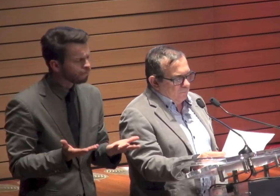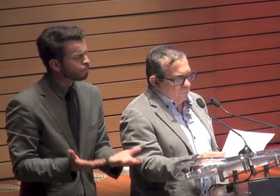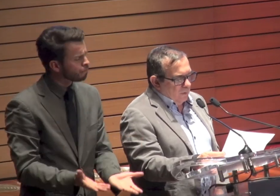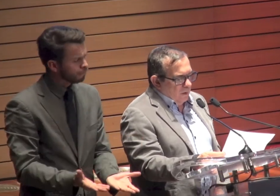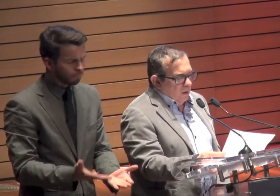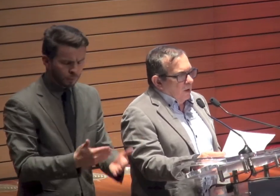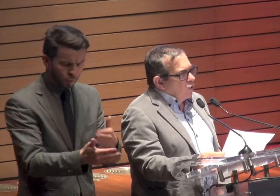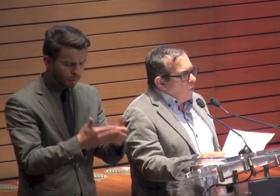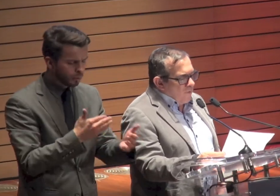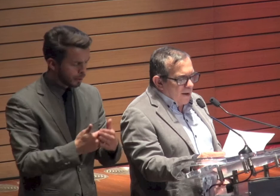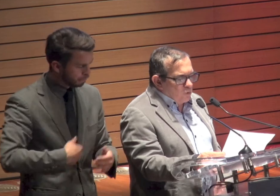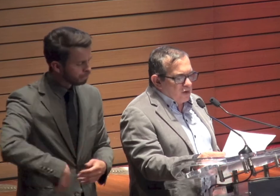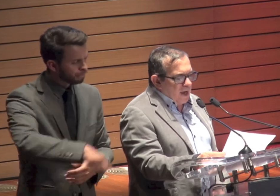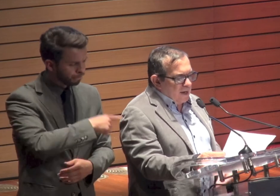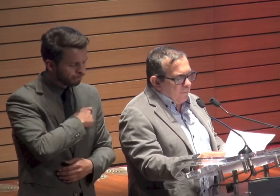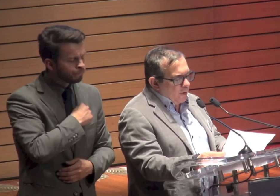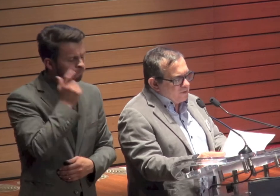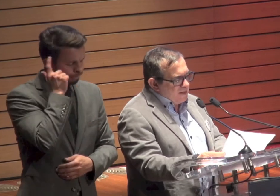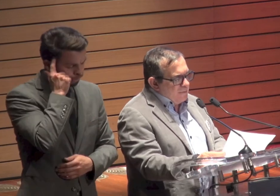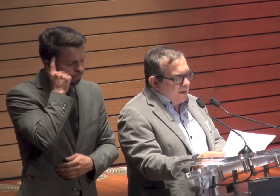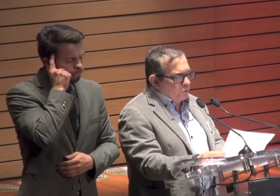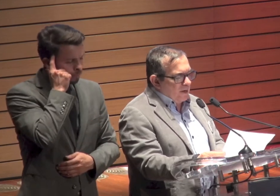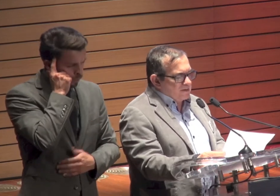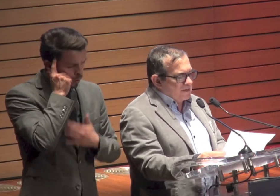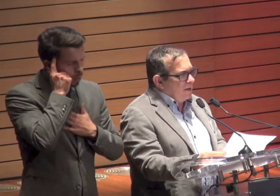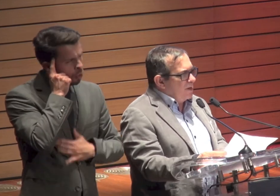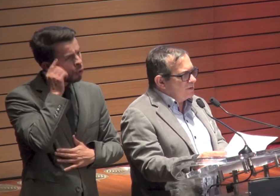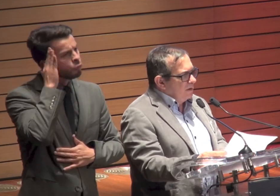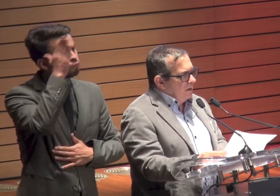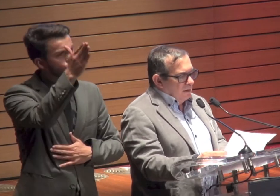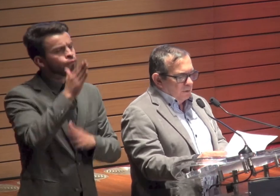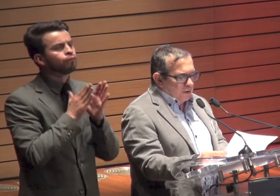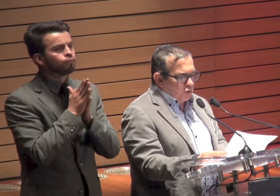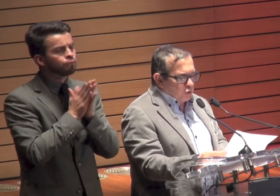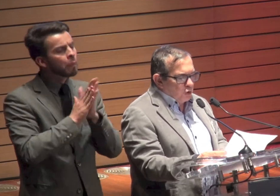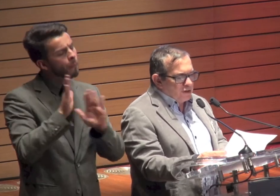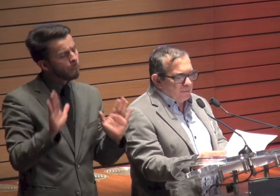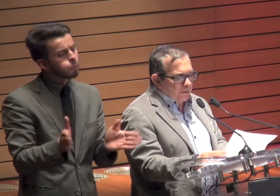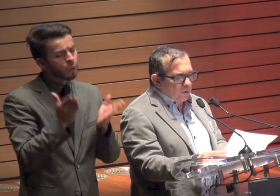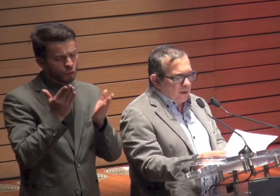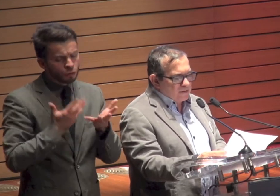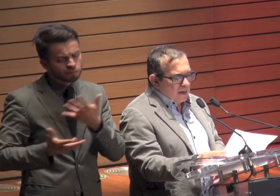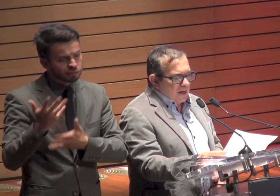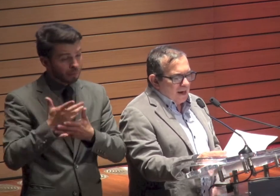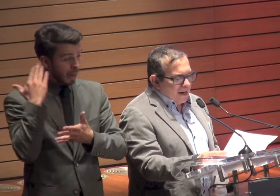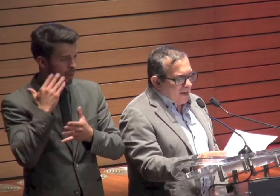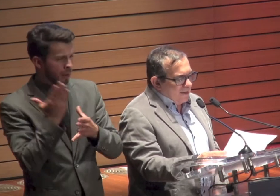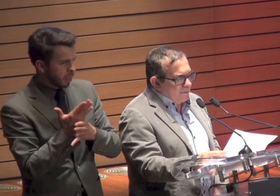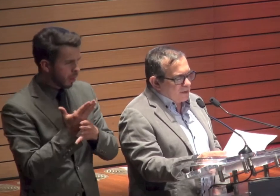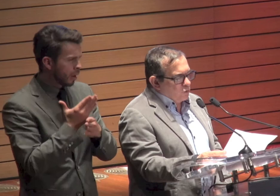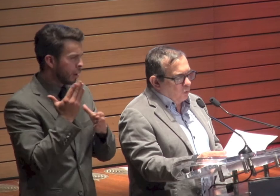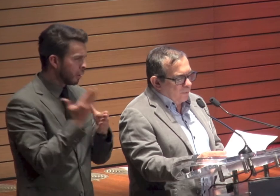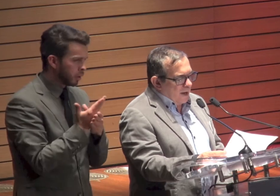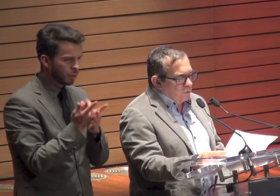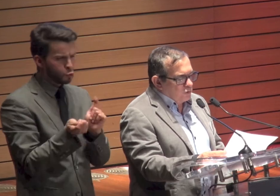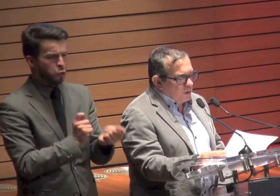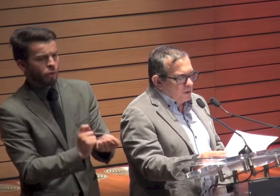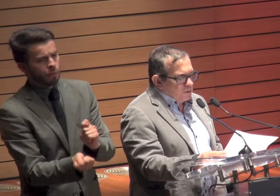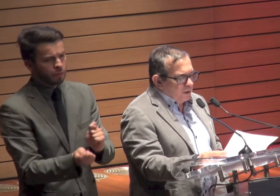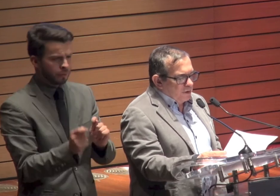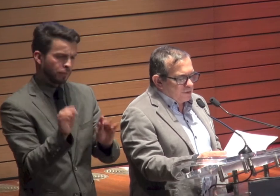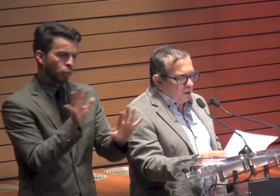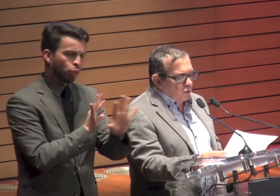esperanza. Confiamos en que por encima de todas las trabas, distorsiones y maniobras, cada día más